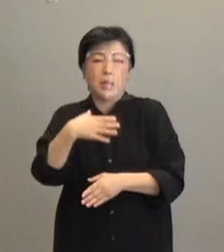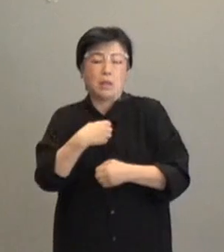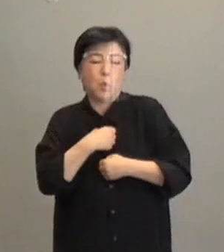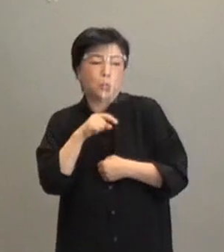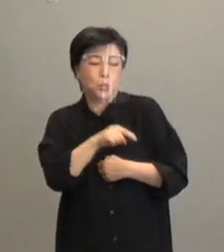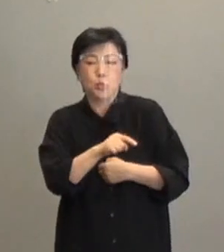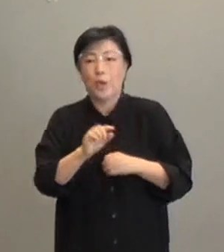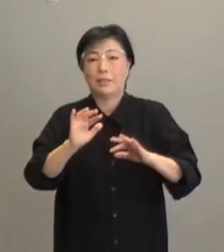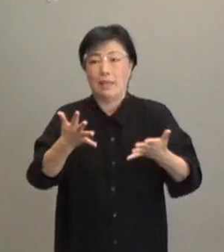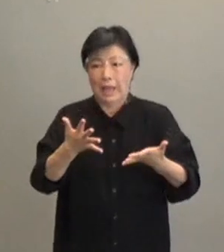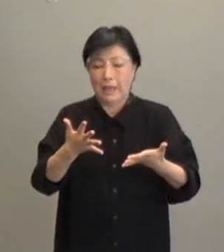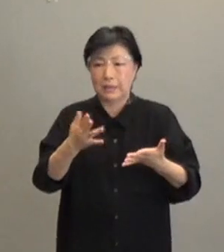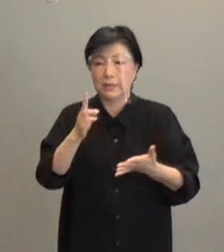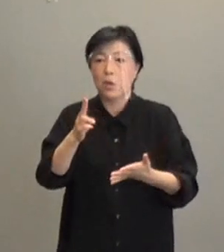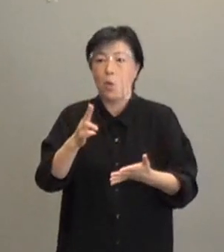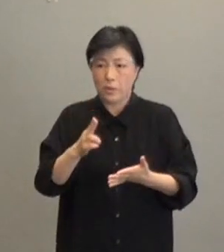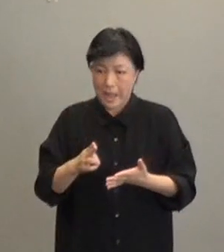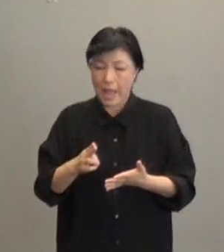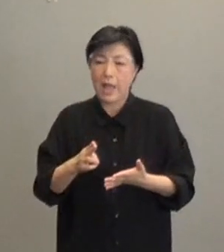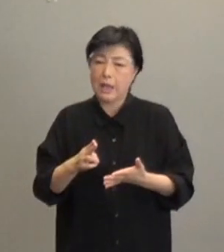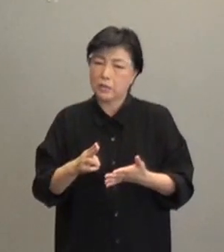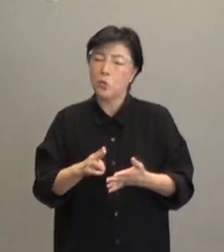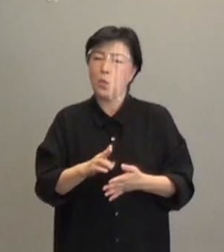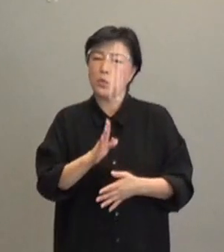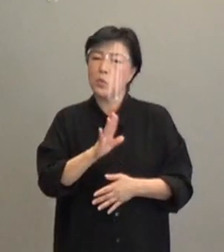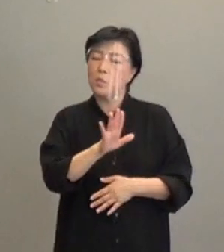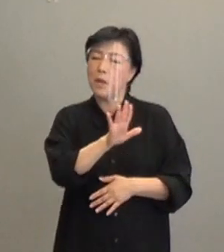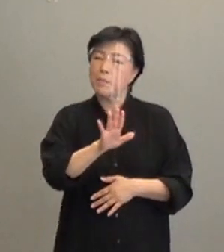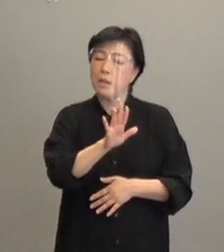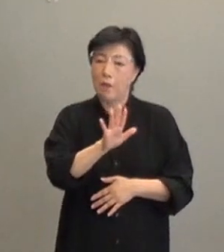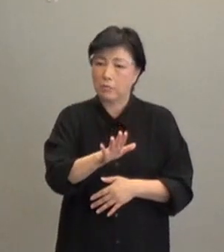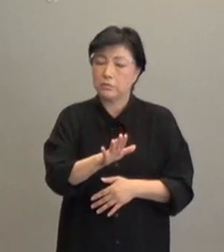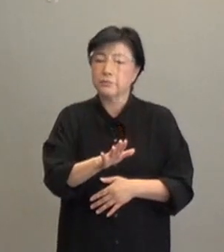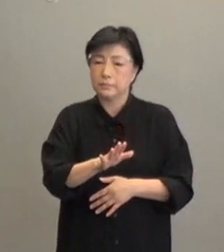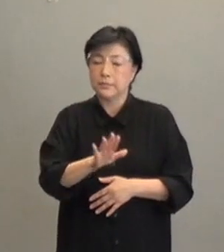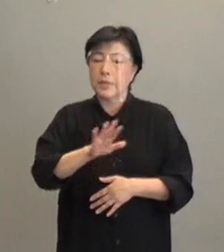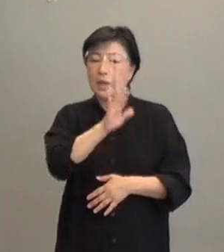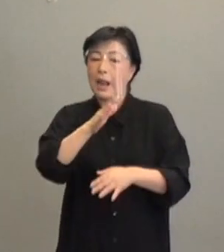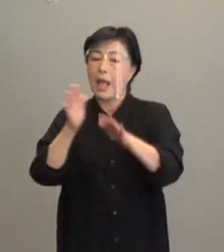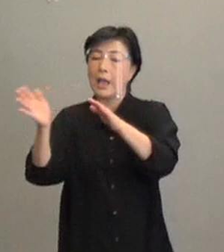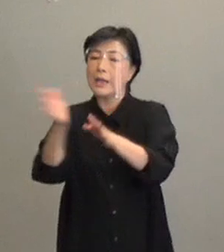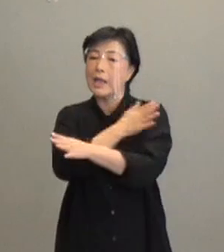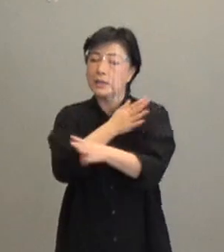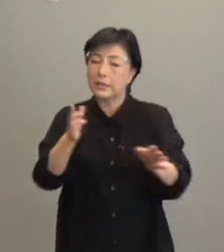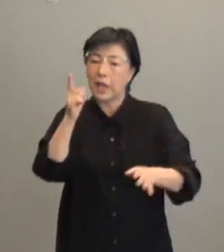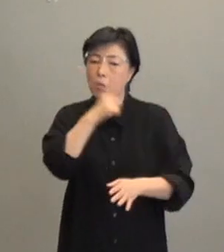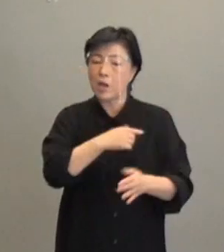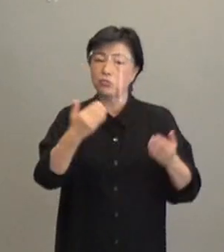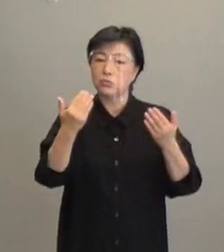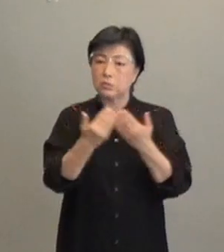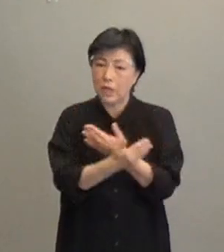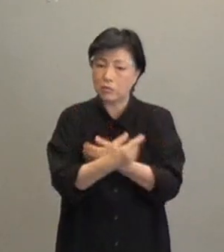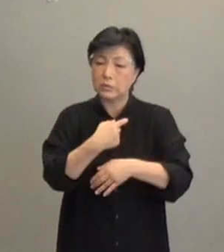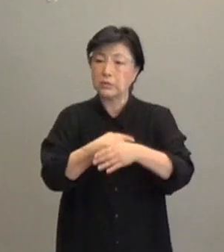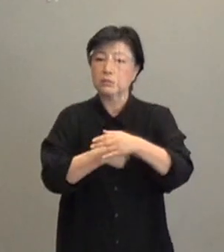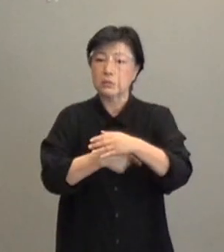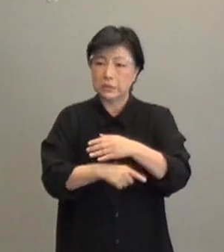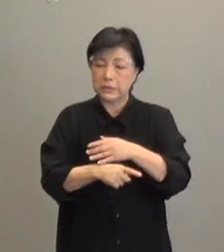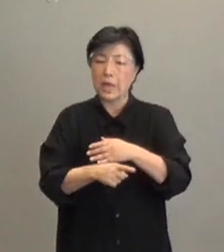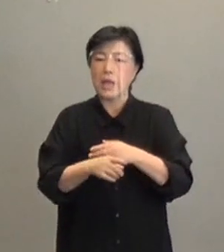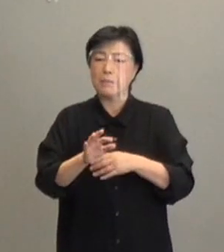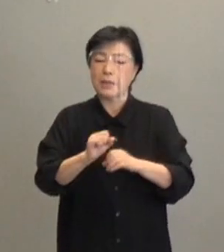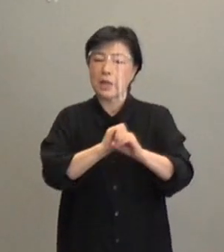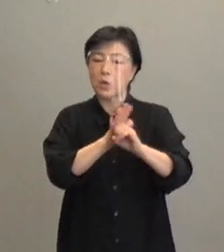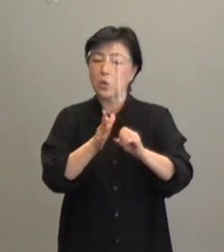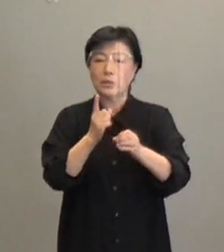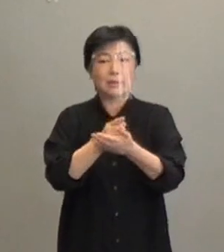をしないみたいなようなですね、シチュエーションが出てきますので、そういう意味では換気が悪くなってくるなどのですね、そういう感染症がコロナに限